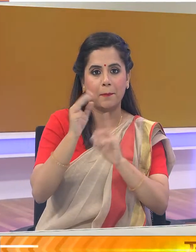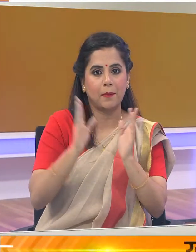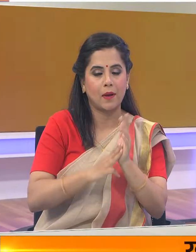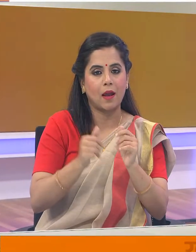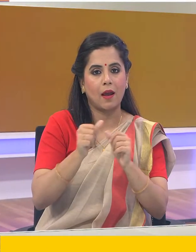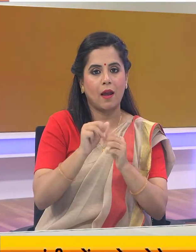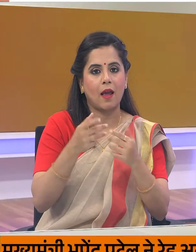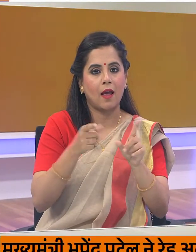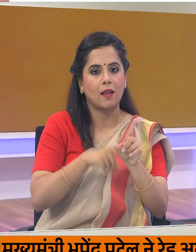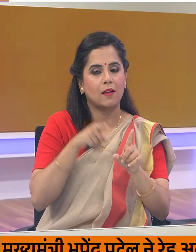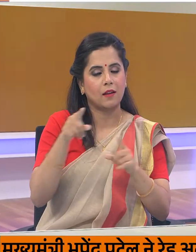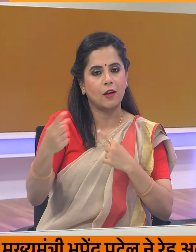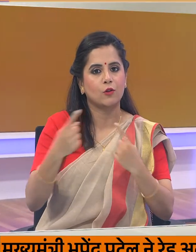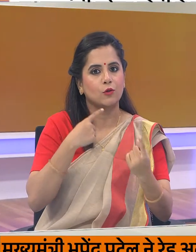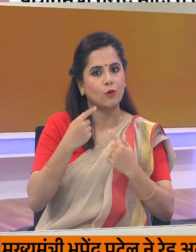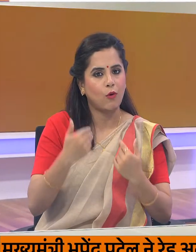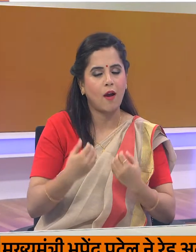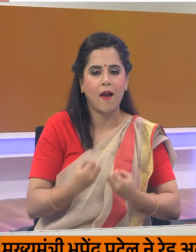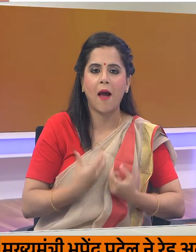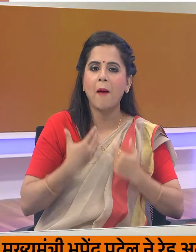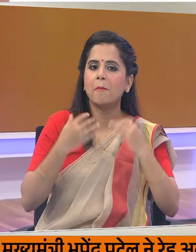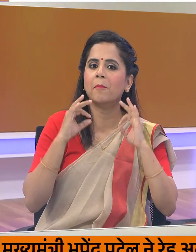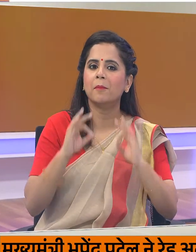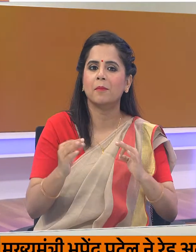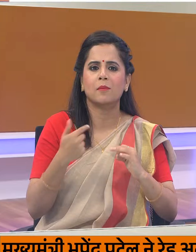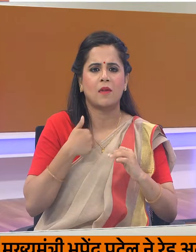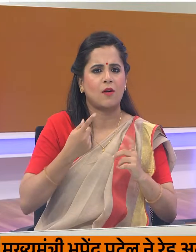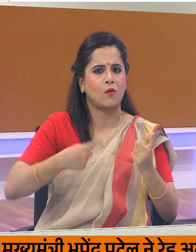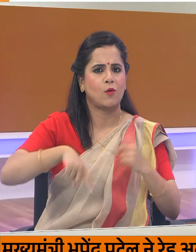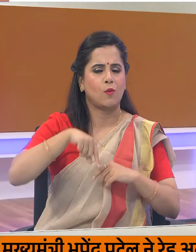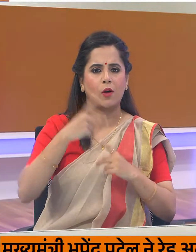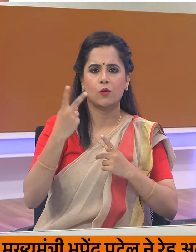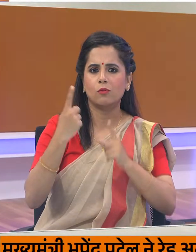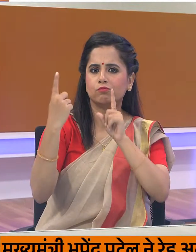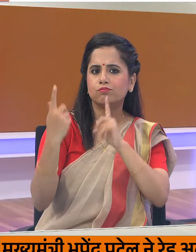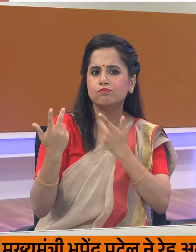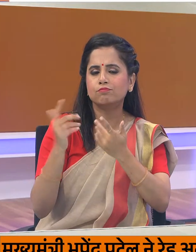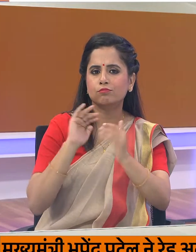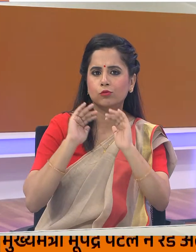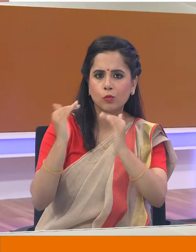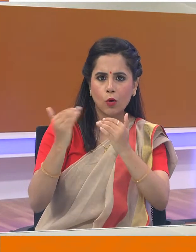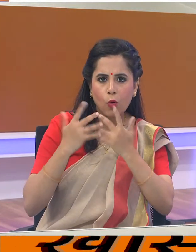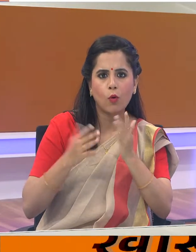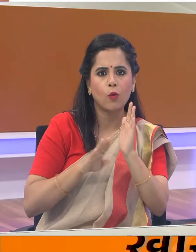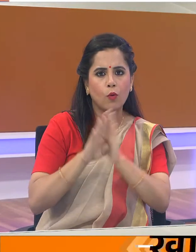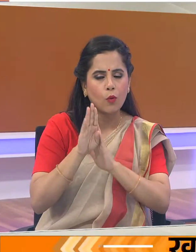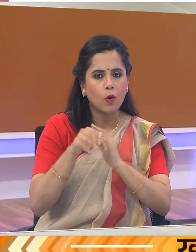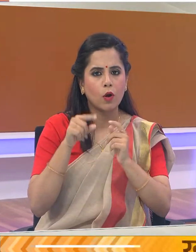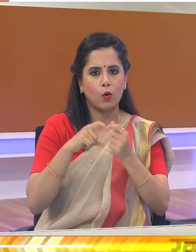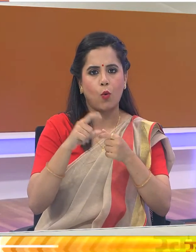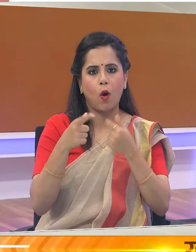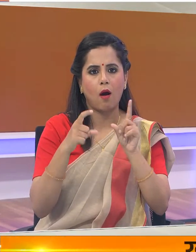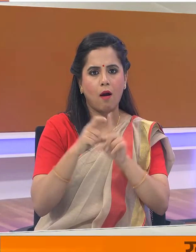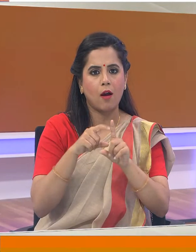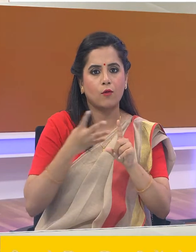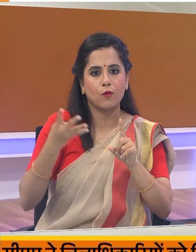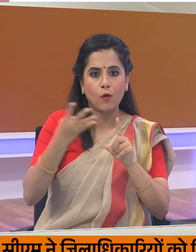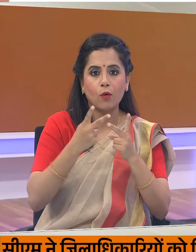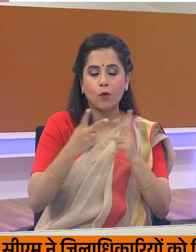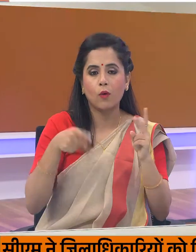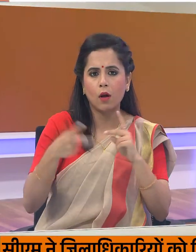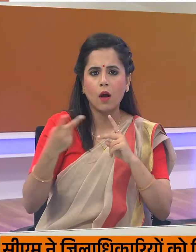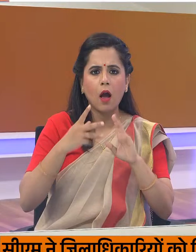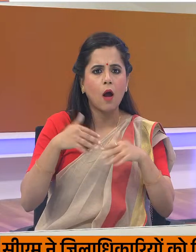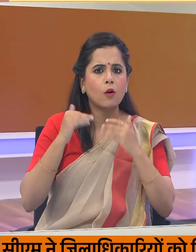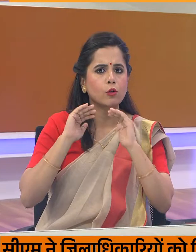एंथनी अल्बनीज़ से बात करके खुशी हुई। हमने अपने द्विपक्षीय संबंधों में प्रगति और क्वाड सहित